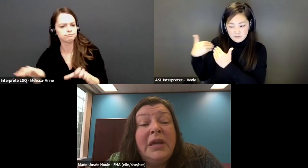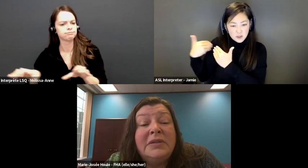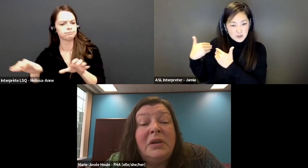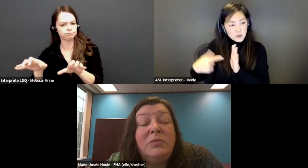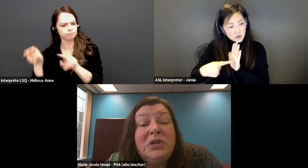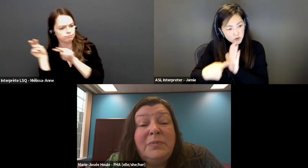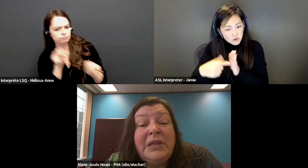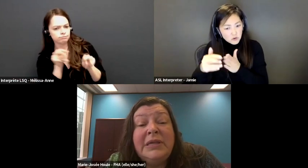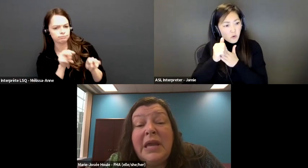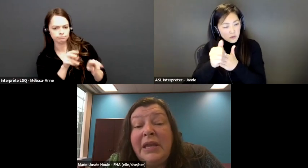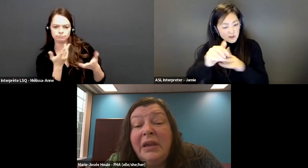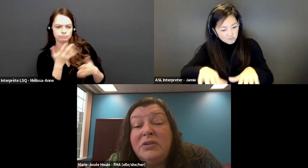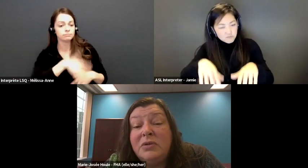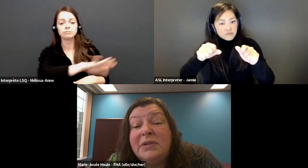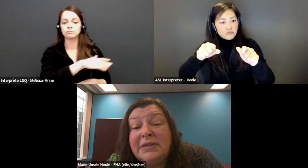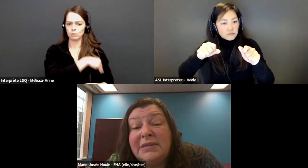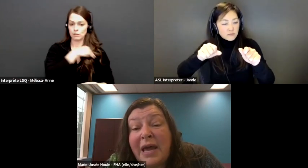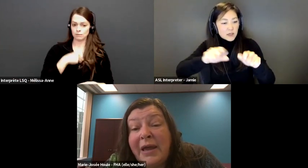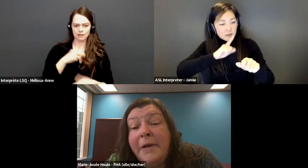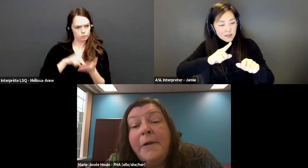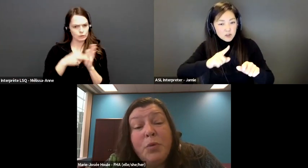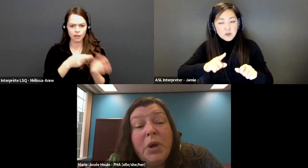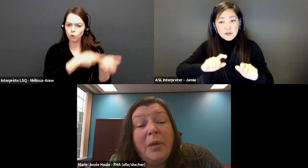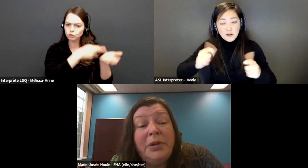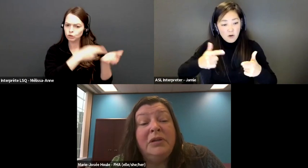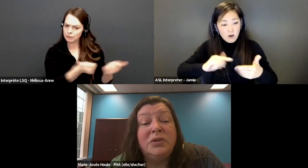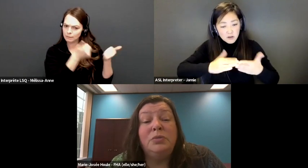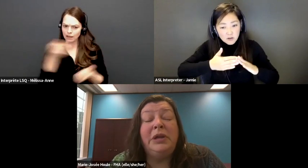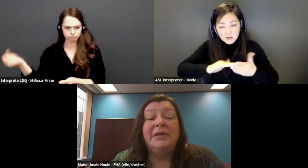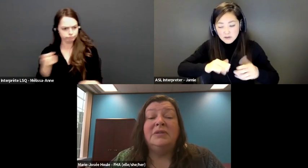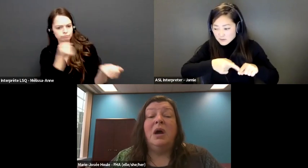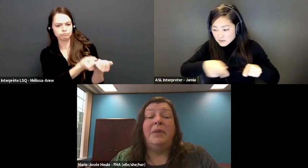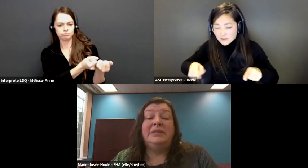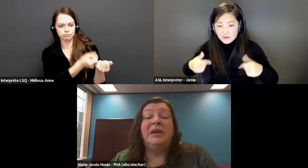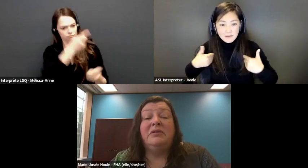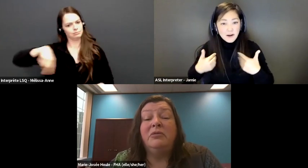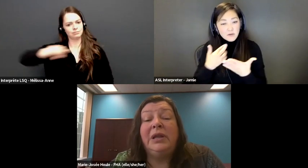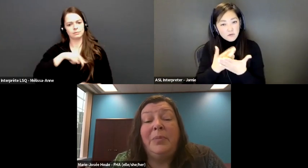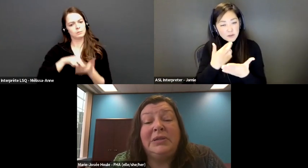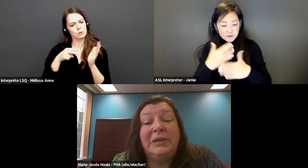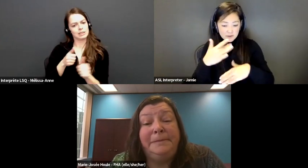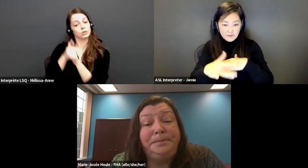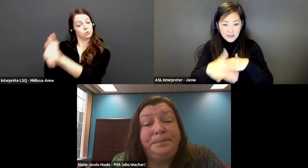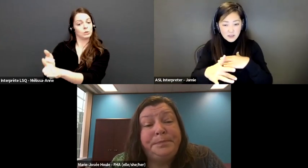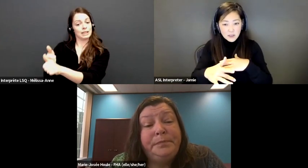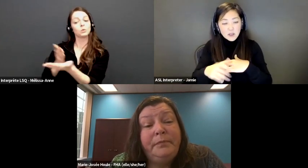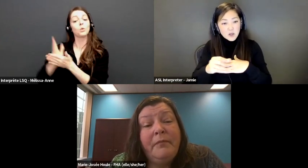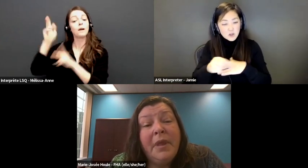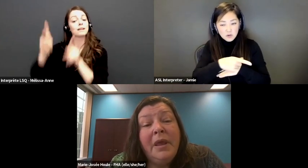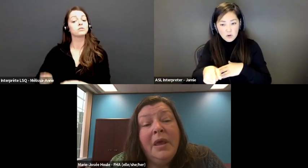veiller à ce que les municipalités aient les ressources nécessaires pour remplir leurs obligations en matière de droits de la personne.